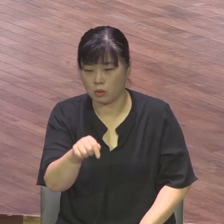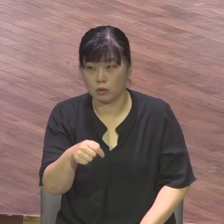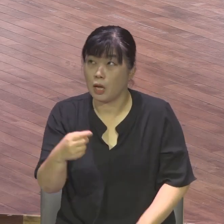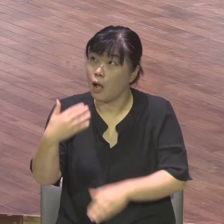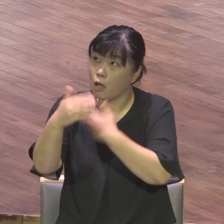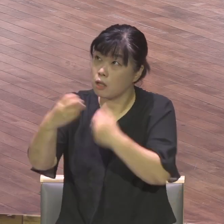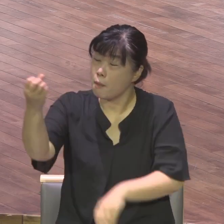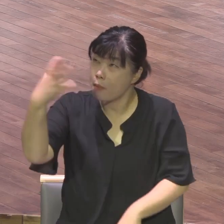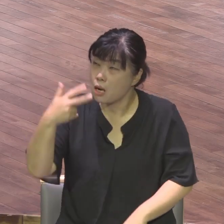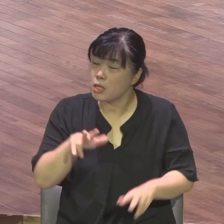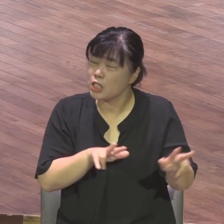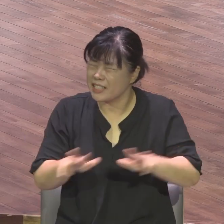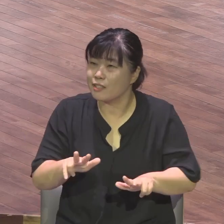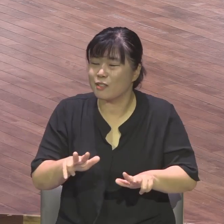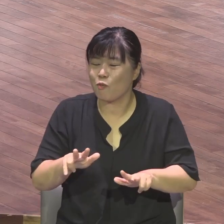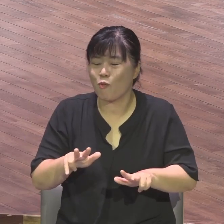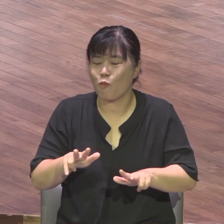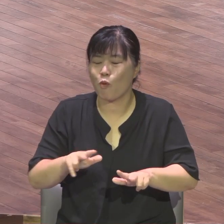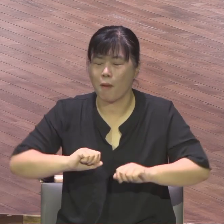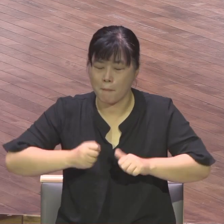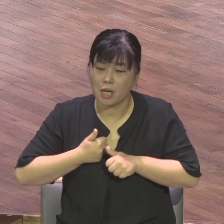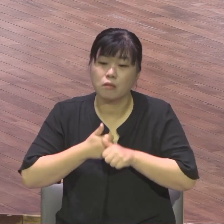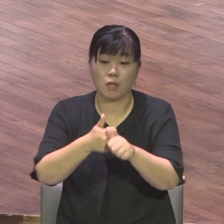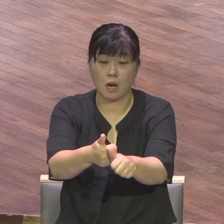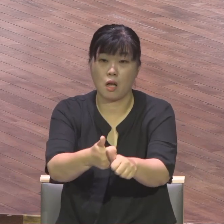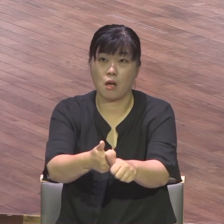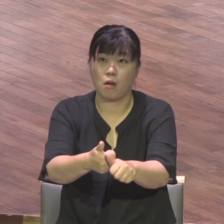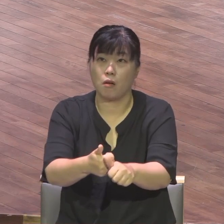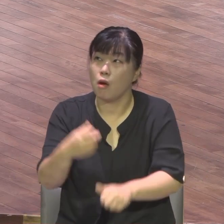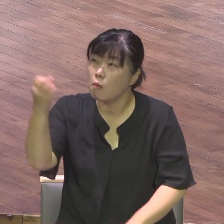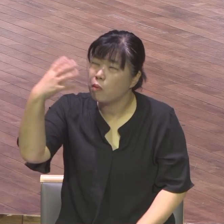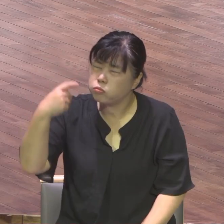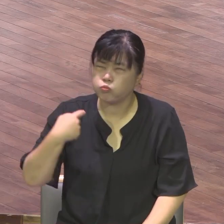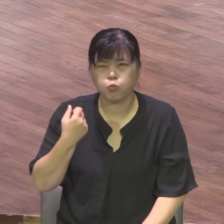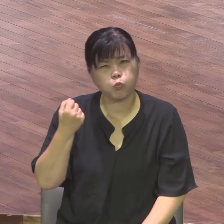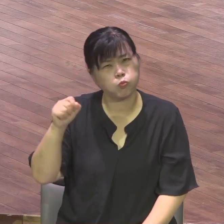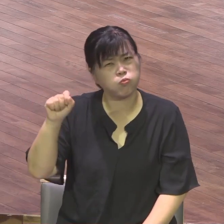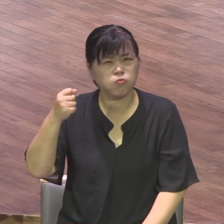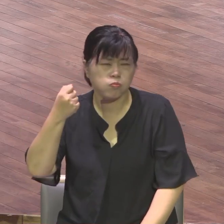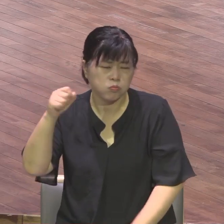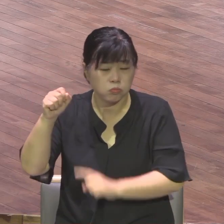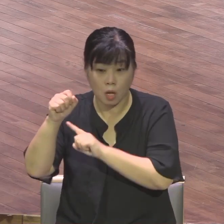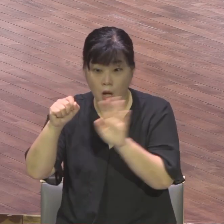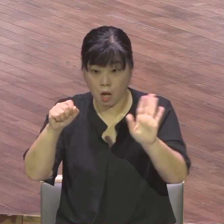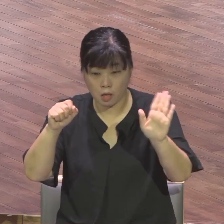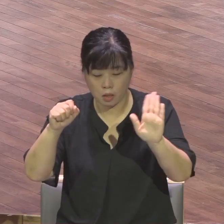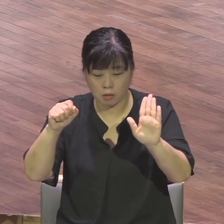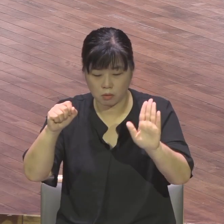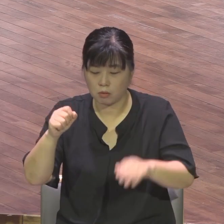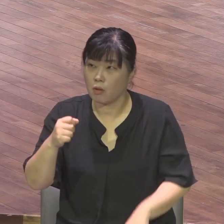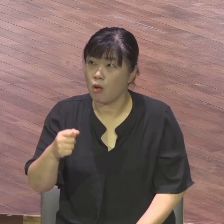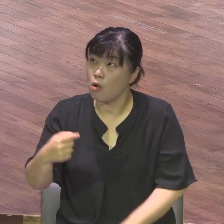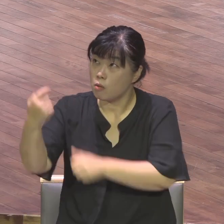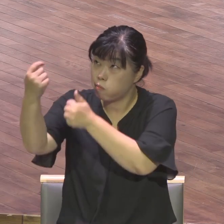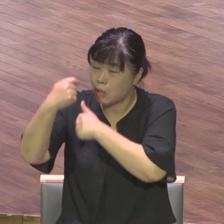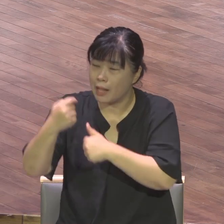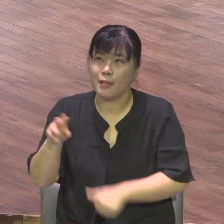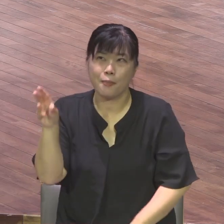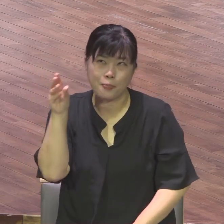말도 이해가 안 되는 지금 명령이 떨어졌단 말이에요. 그러니까 기도 중에 딱 깨닫고 바로 보냅니다.